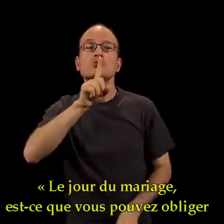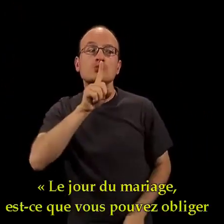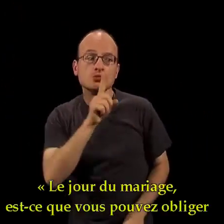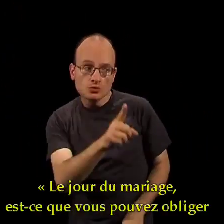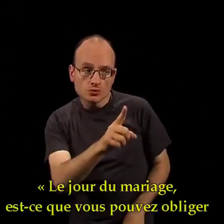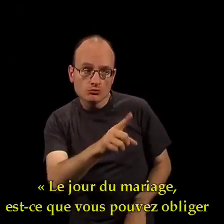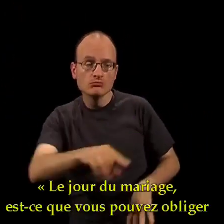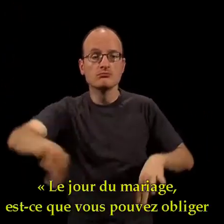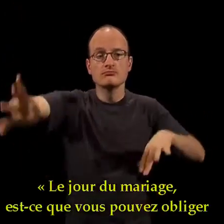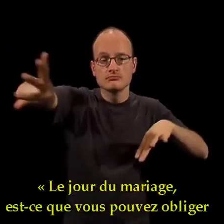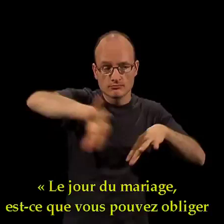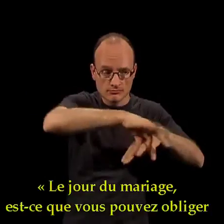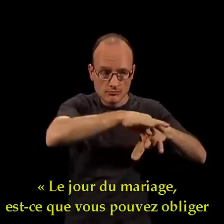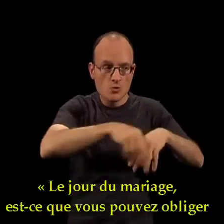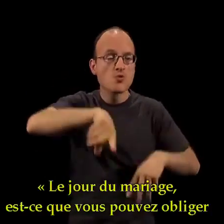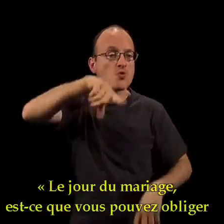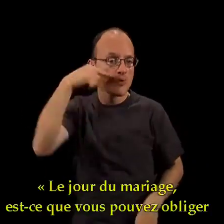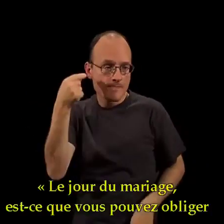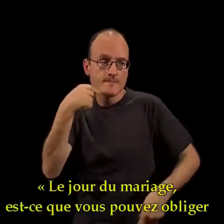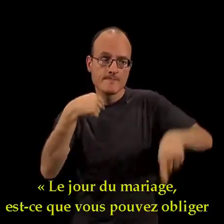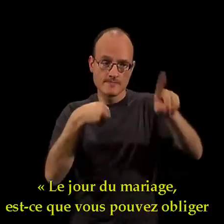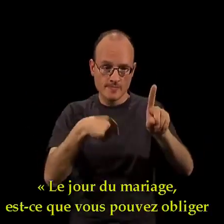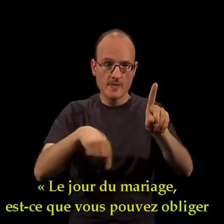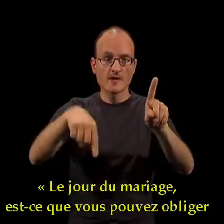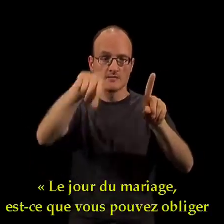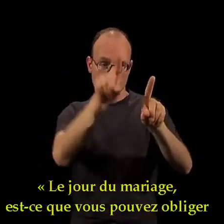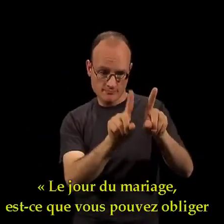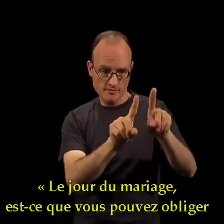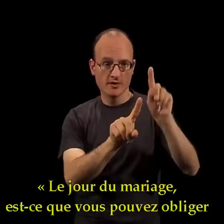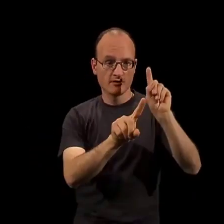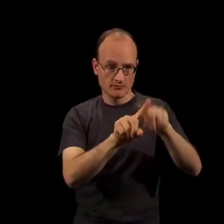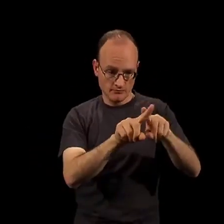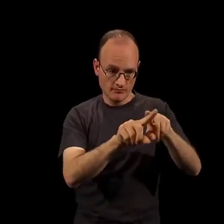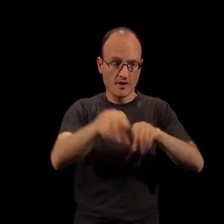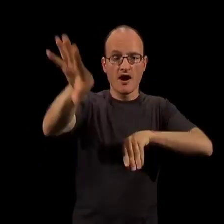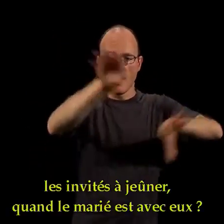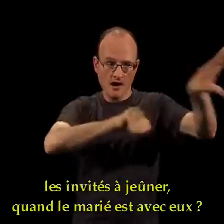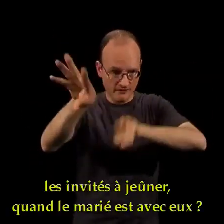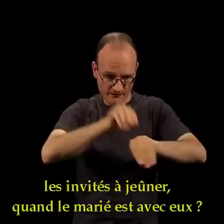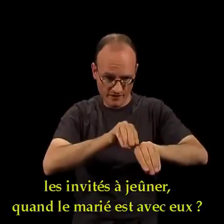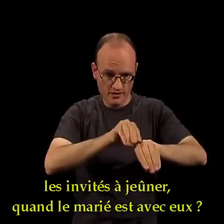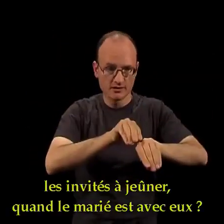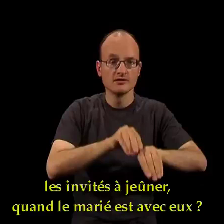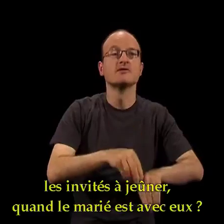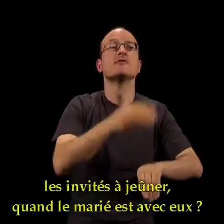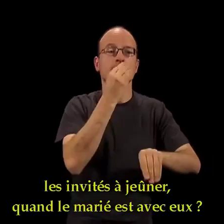Le jour du mariage, est-ce que vous pouvez obliger les invités à jeûner quand le marié est avec eux?